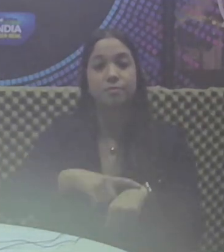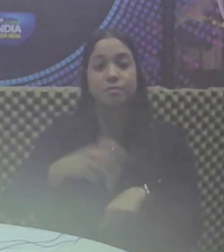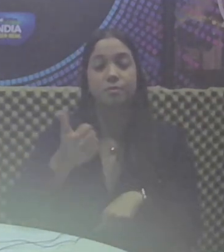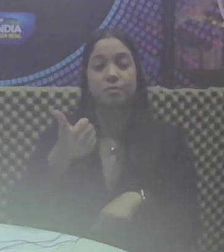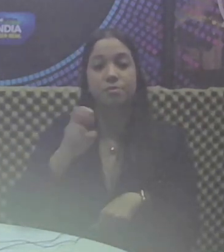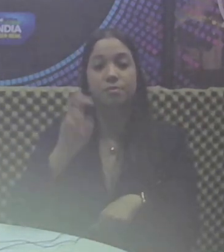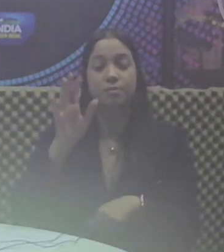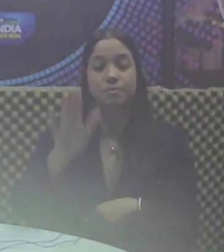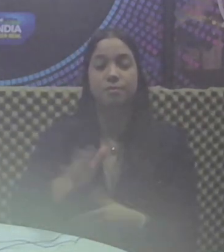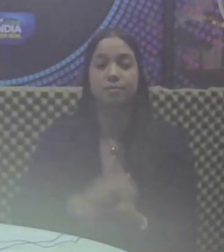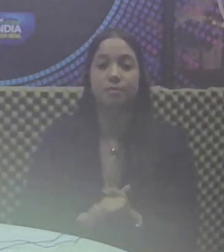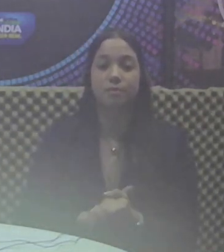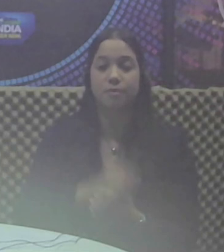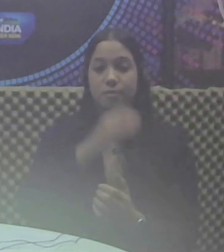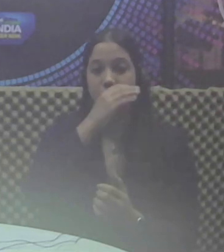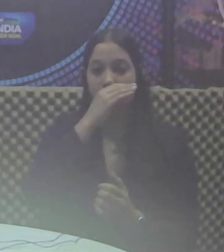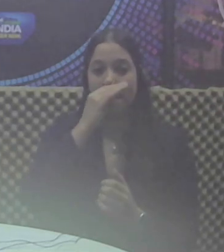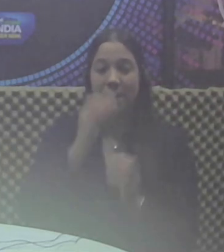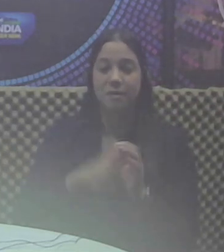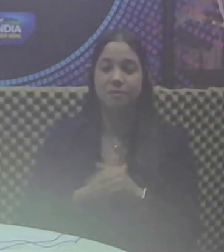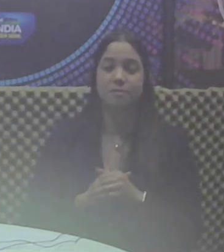tarde.